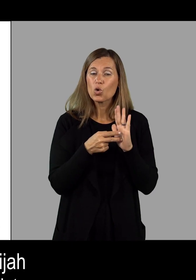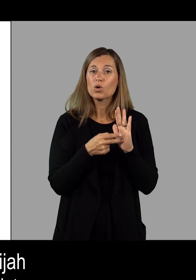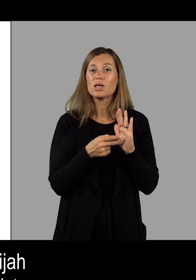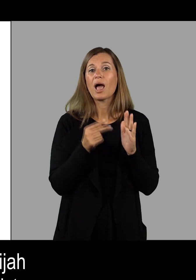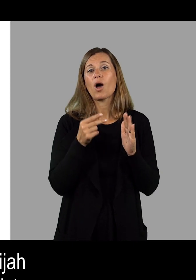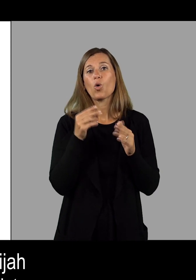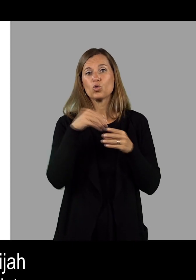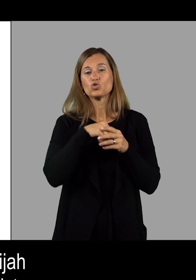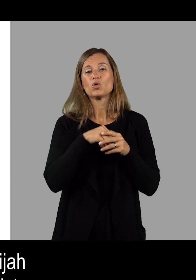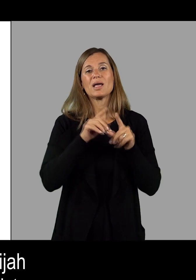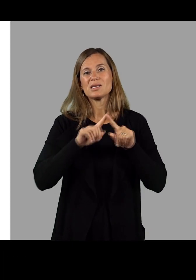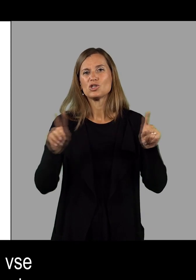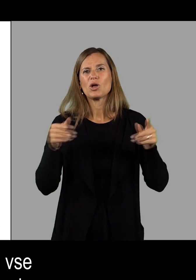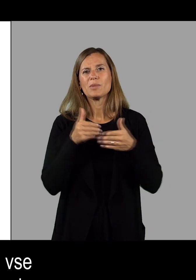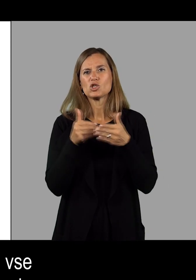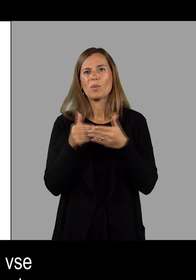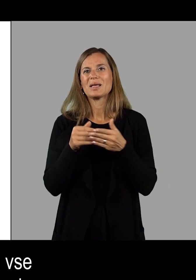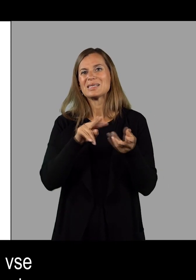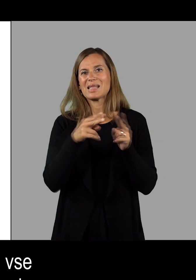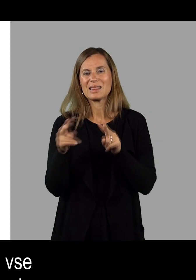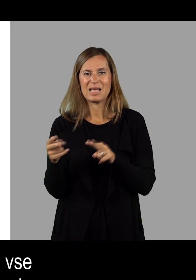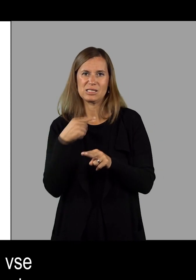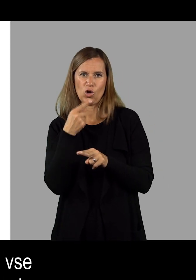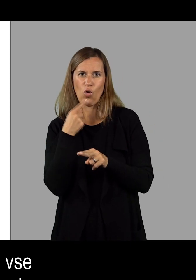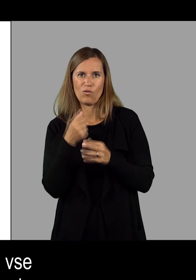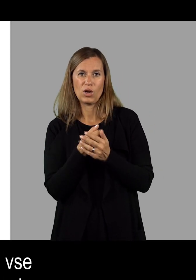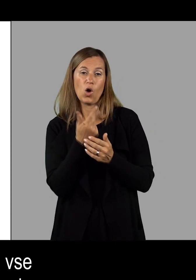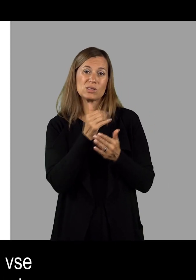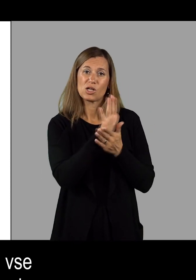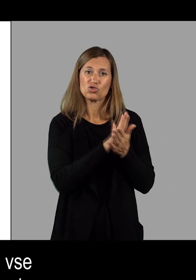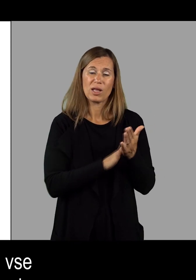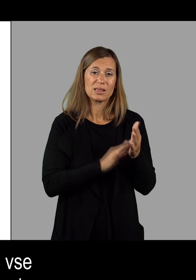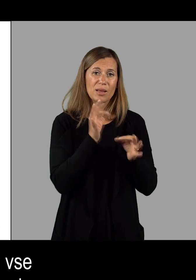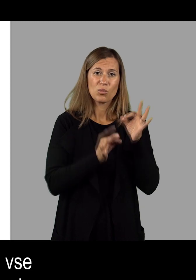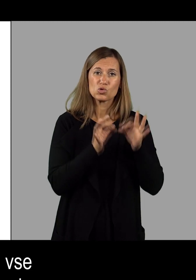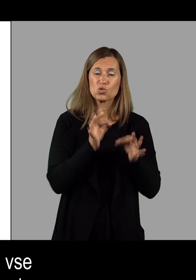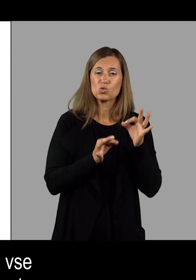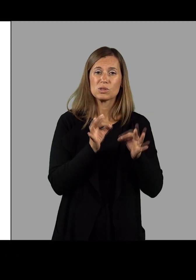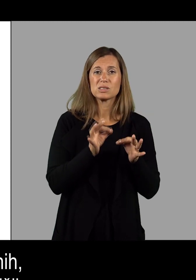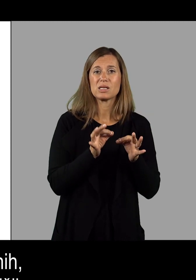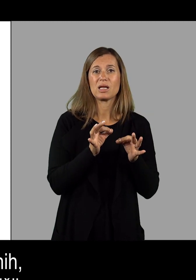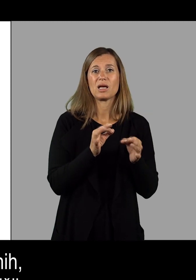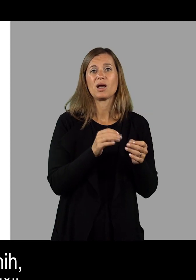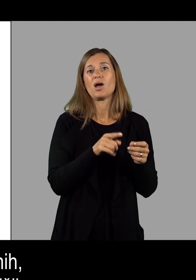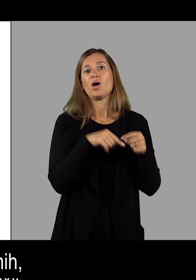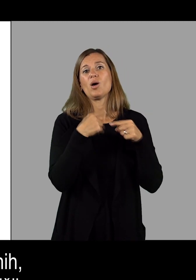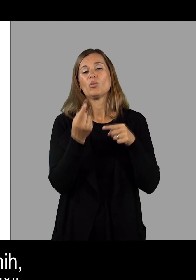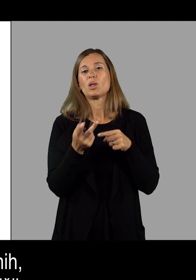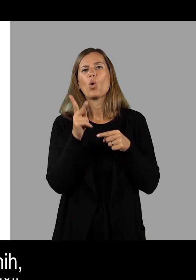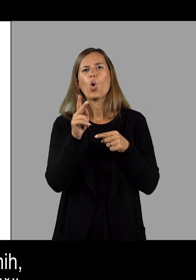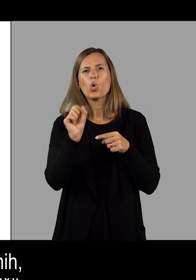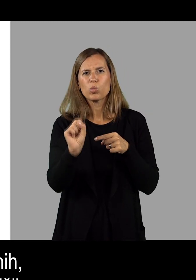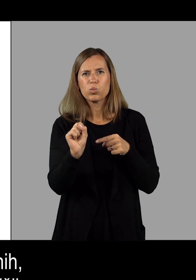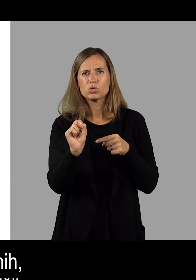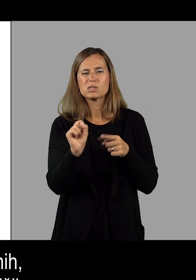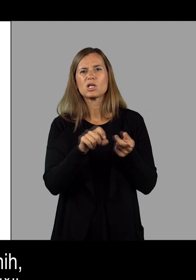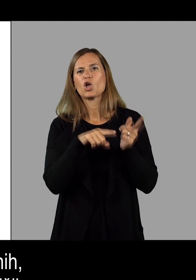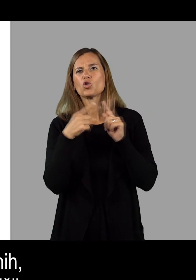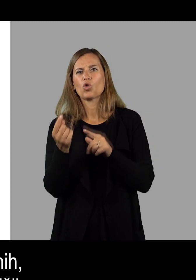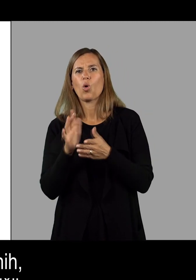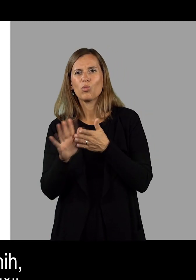vključuje različne pristope k sintezi govora, zajema vse od začetnih poskusov difonske sinteze, pa preko